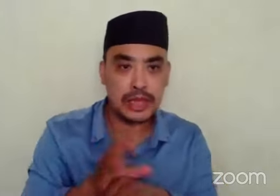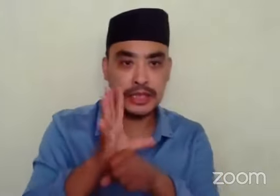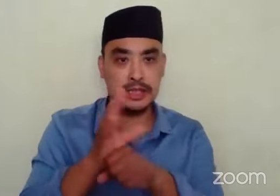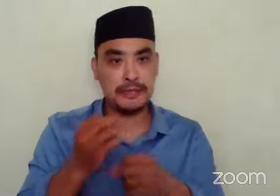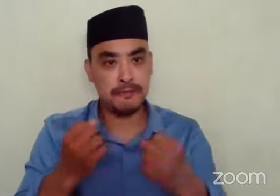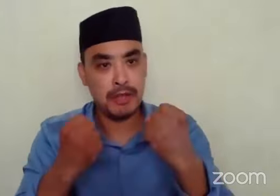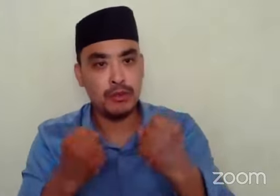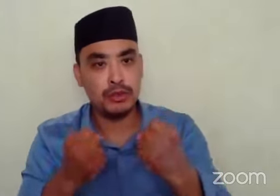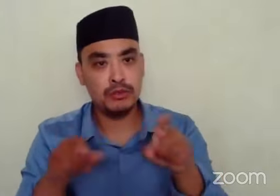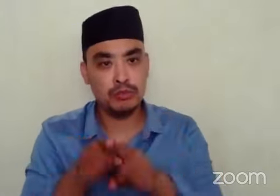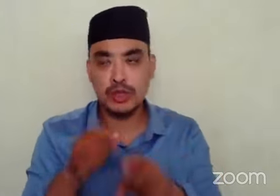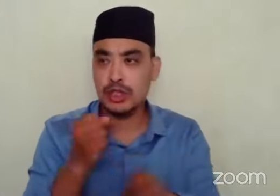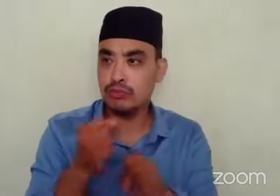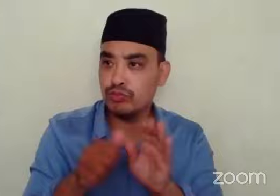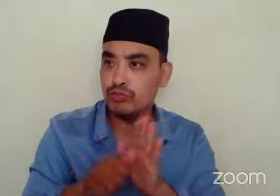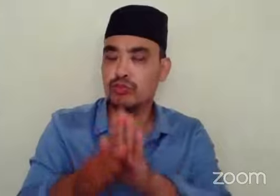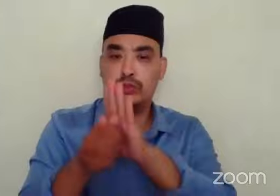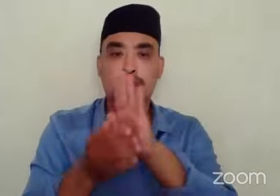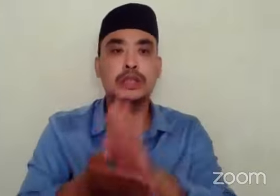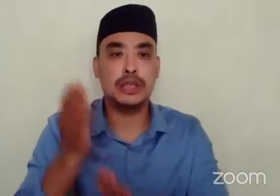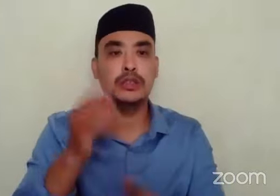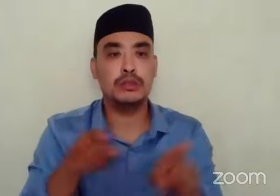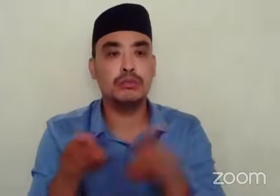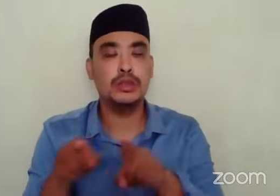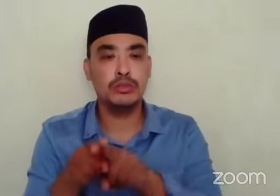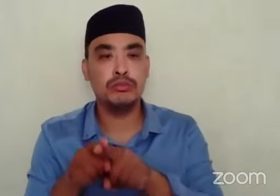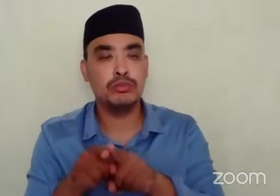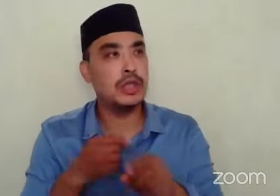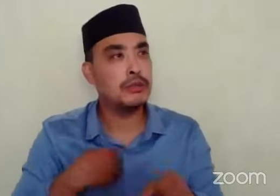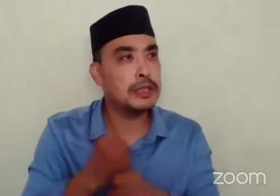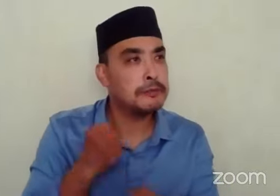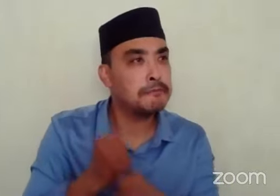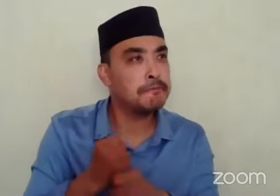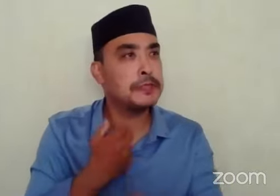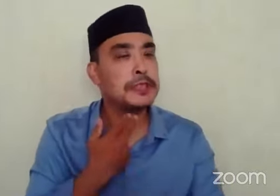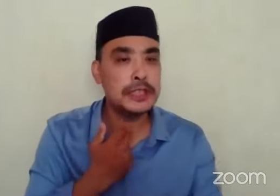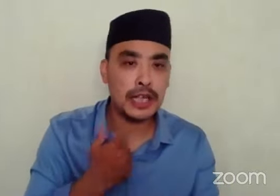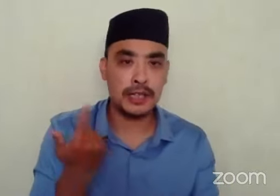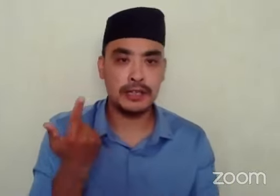केही गर्ने अगाडि बढ्ने, हामीलाई चाहिँ होइन केही गरम गरम लाग्ने, आफ्नो